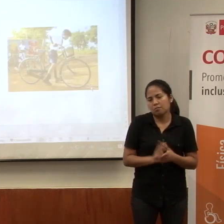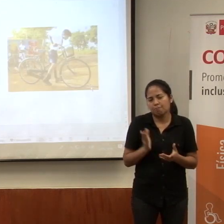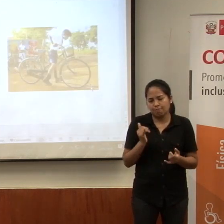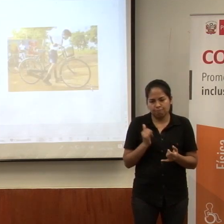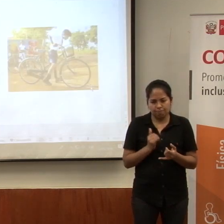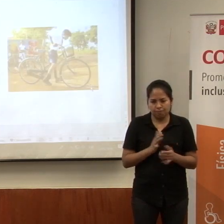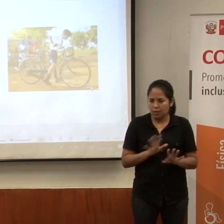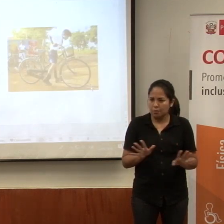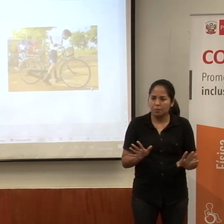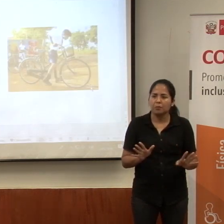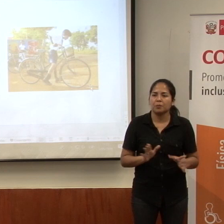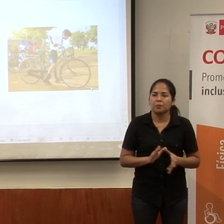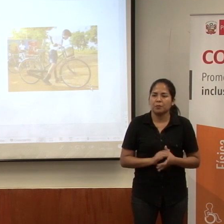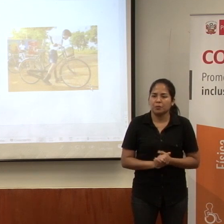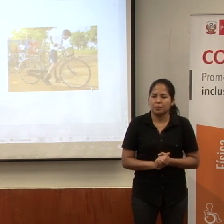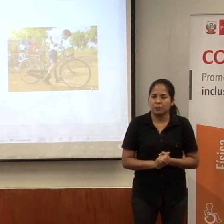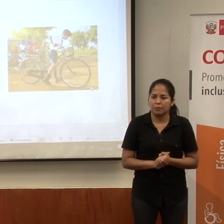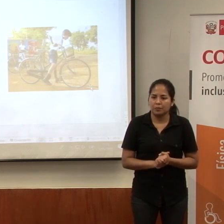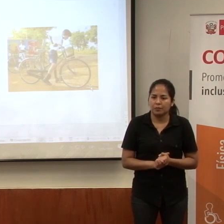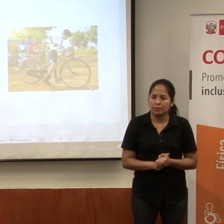presentarles.